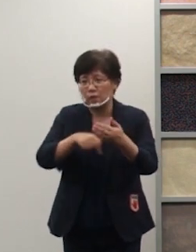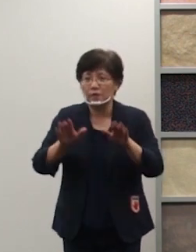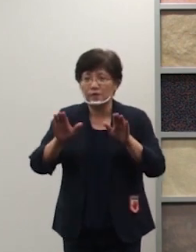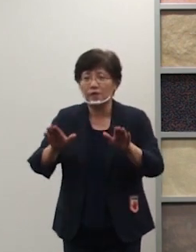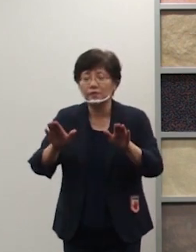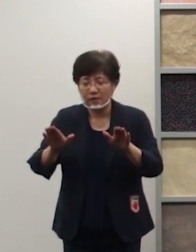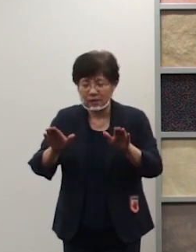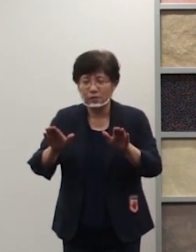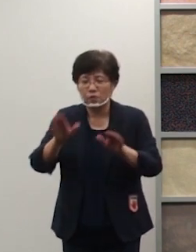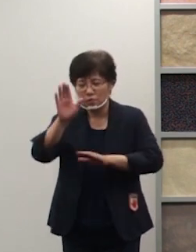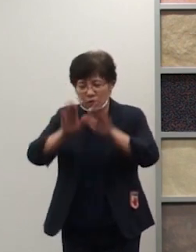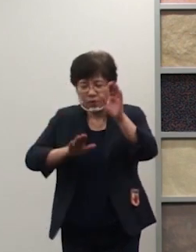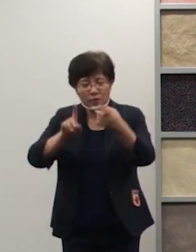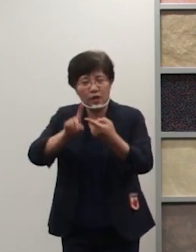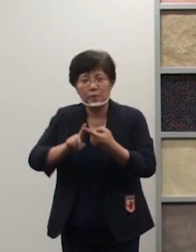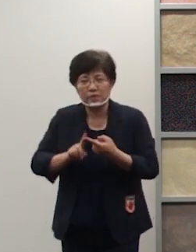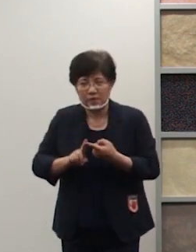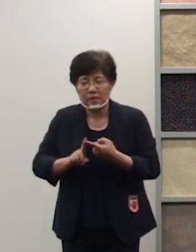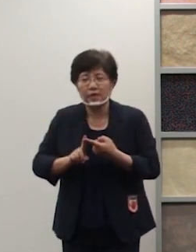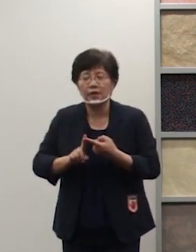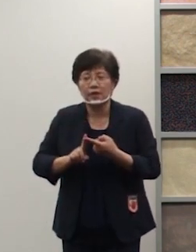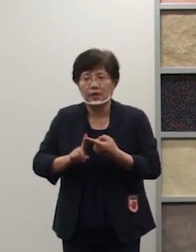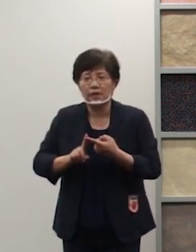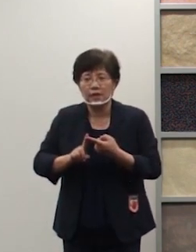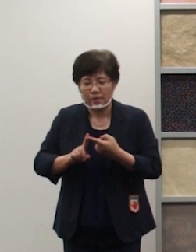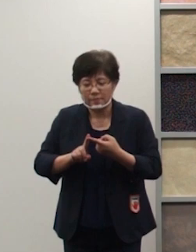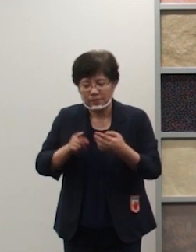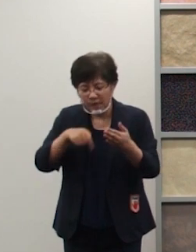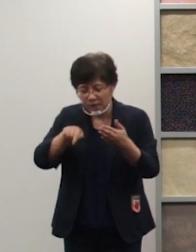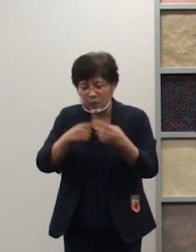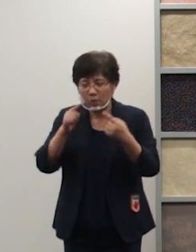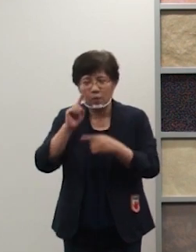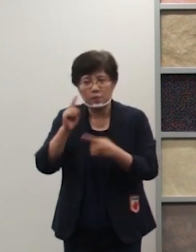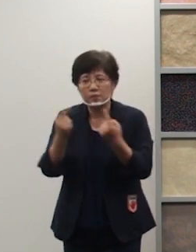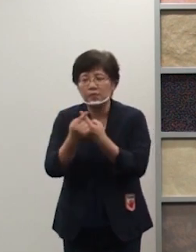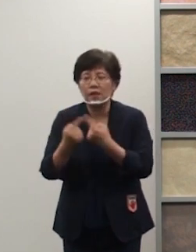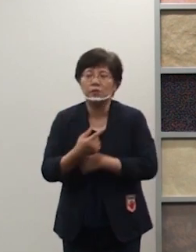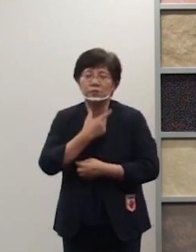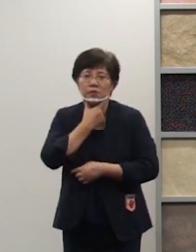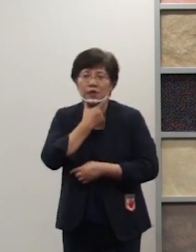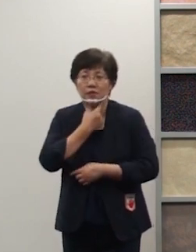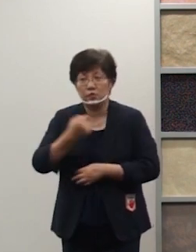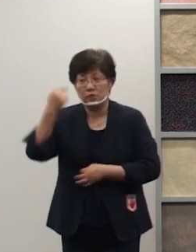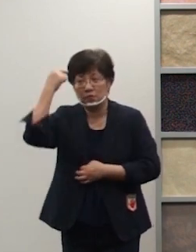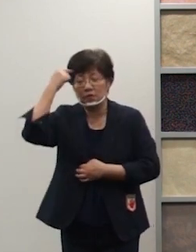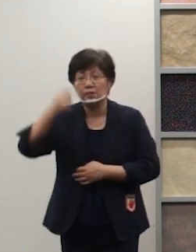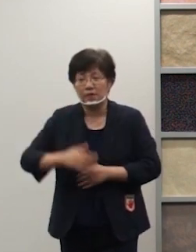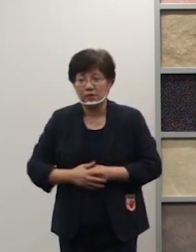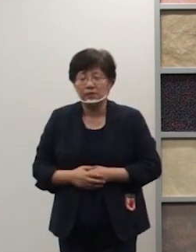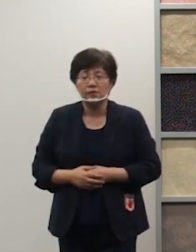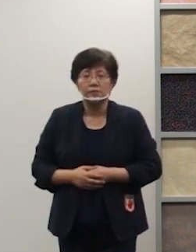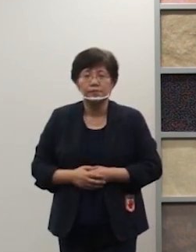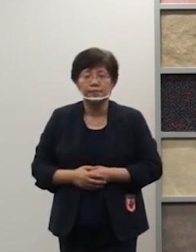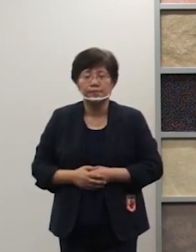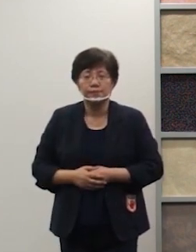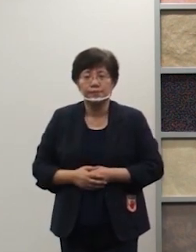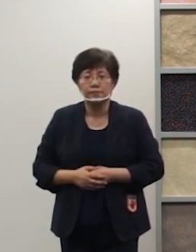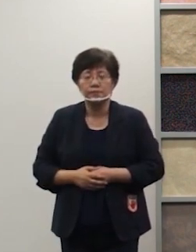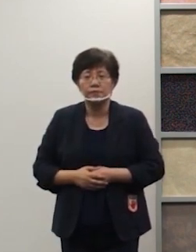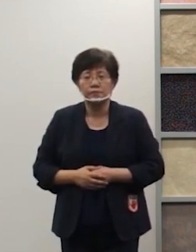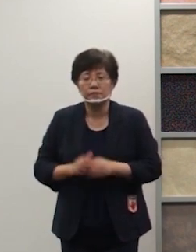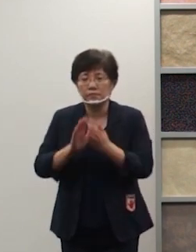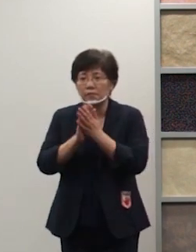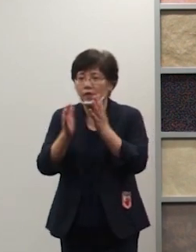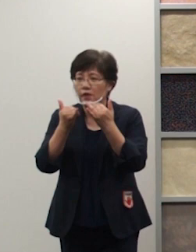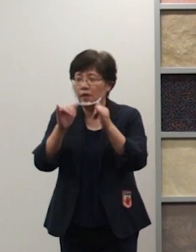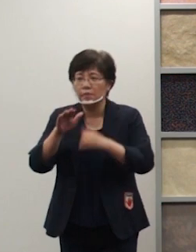の実務に合うように、普段の見直しというものを行っていきたいと考えております。これら、県民の